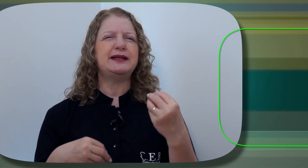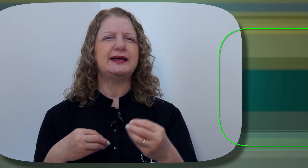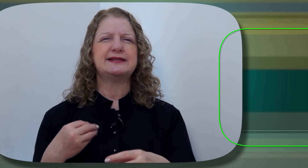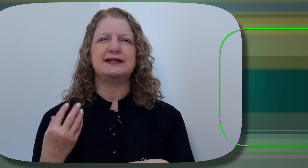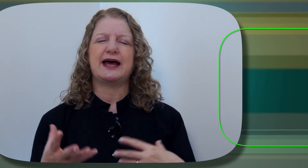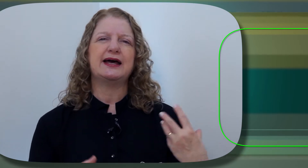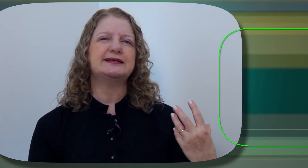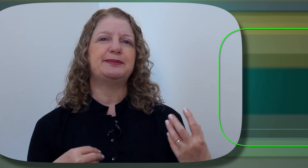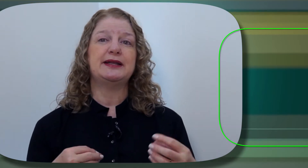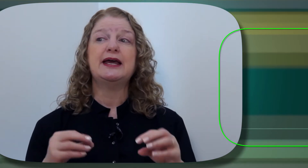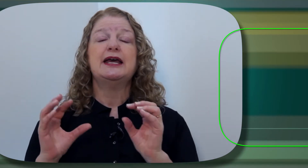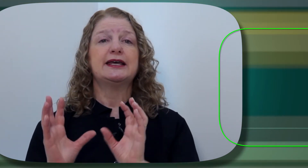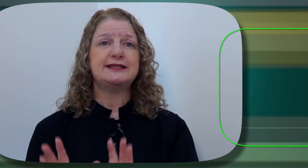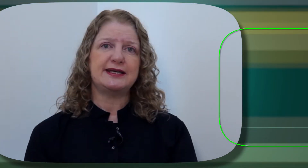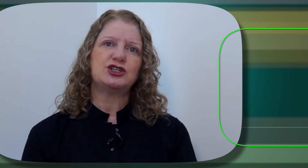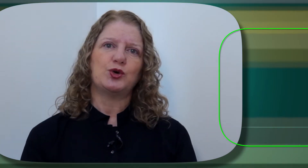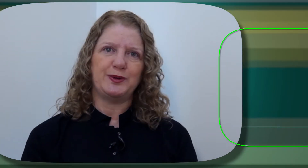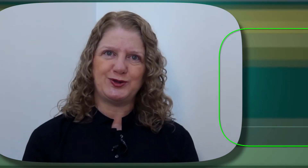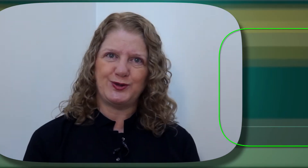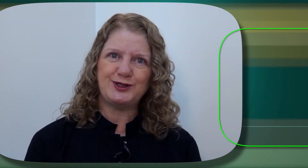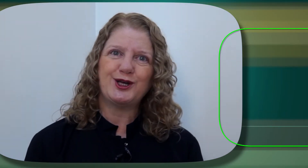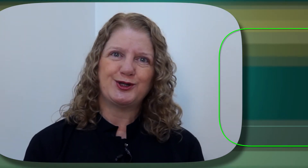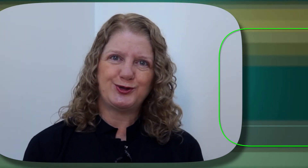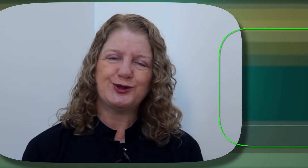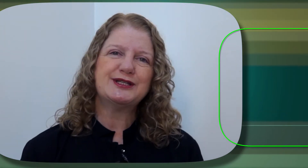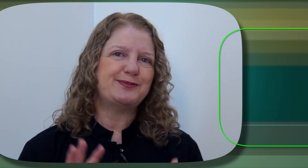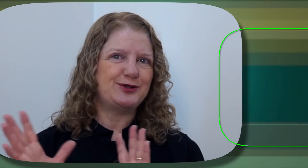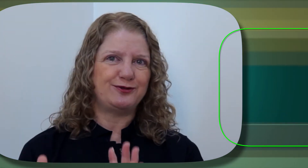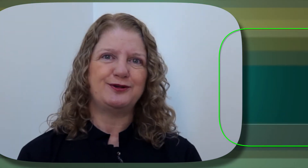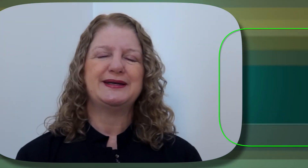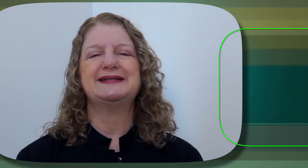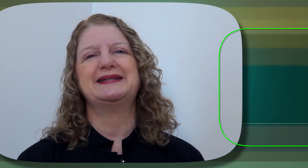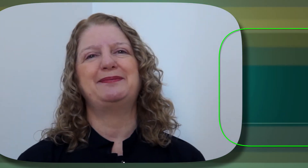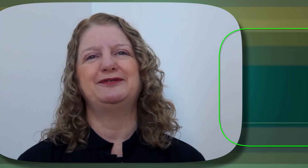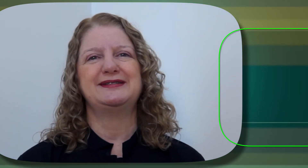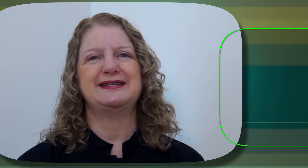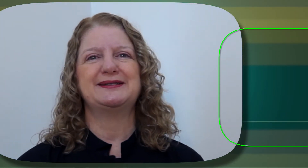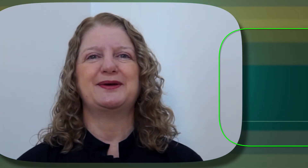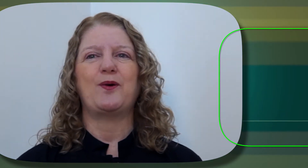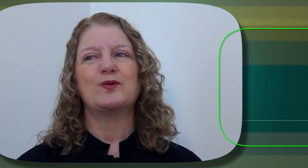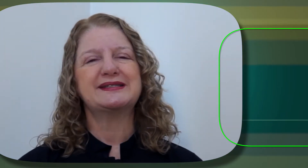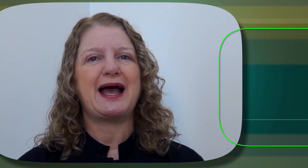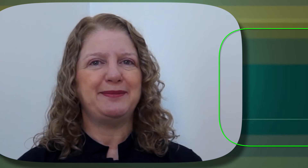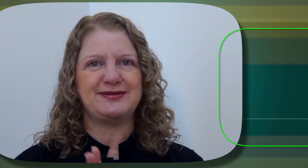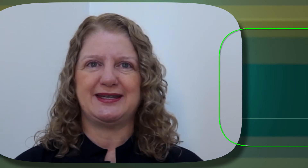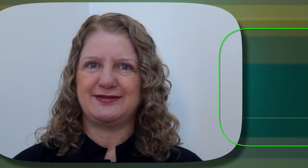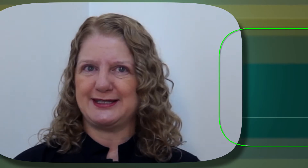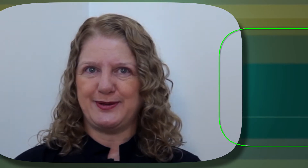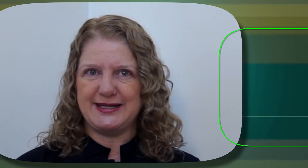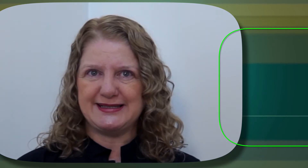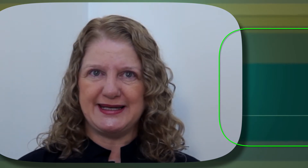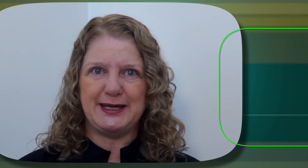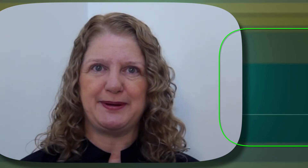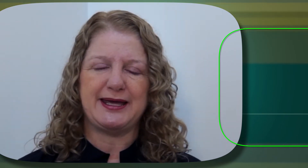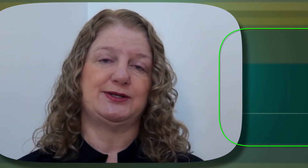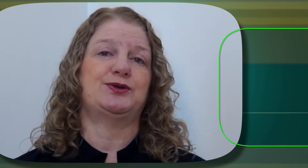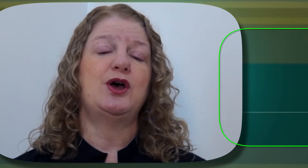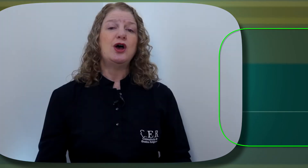aprender sinais, aprender que seja com pessoas surdas, depois eu vou ensinar para vocês alguns caminhos aqui que vocês podem seguir para isso.